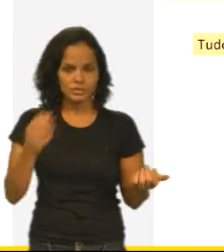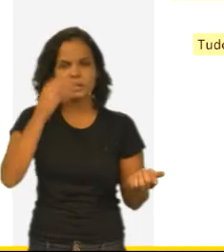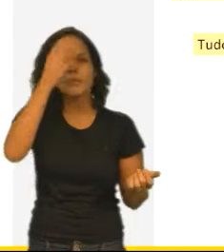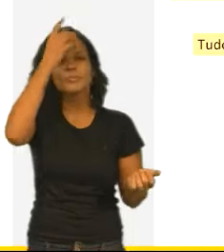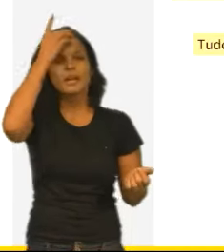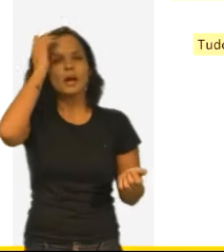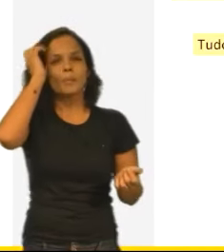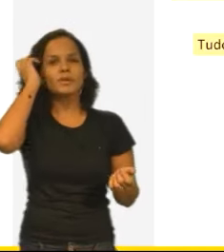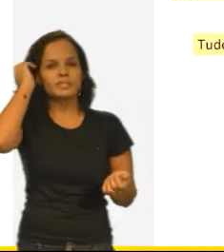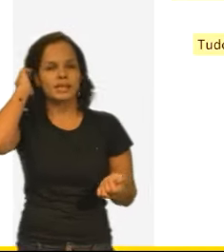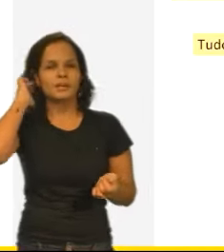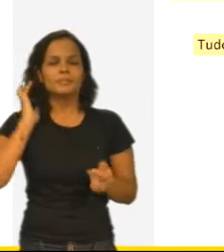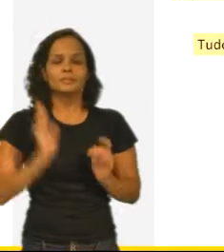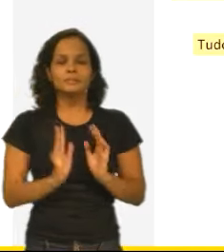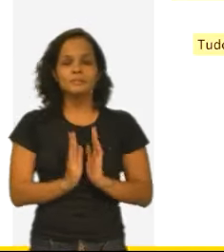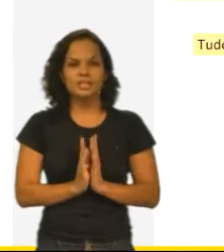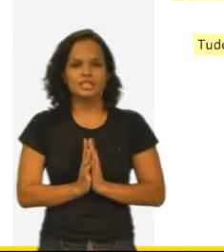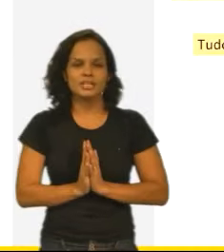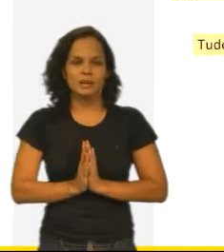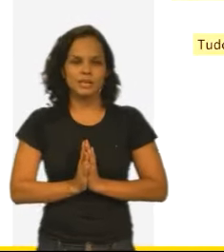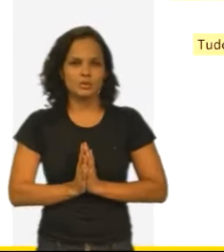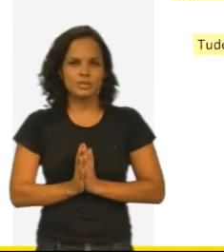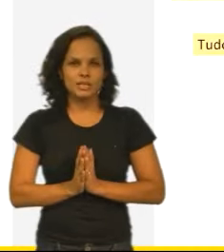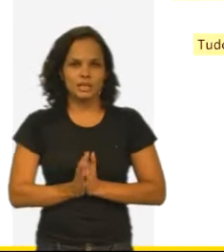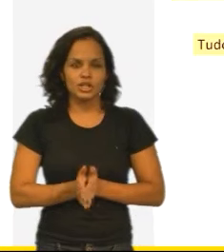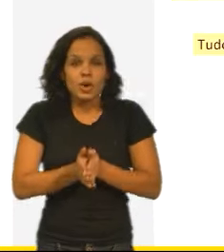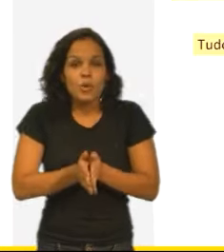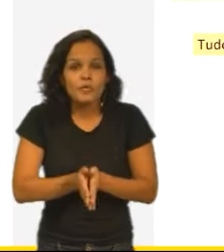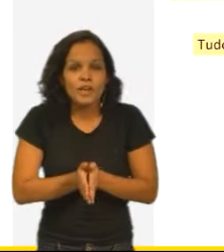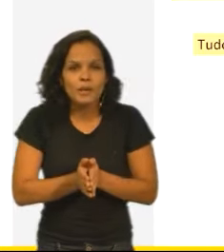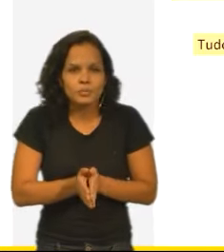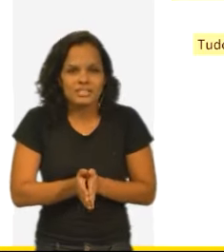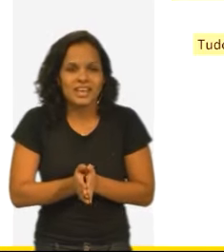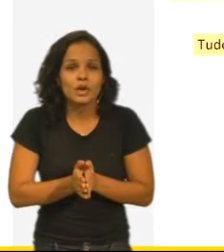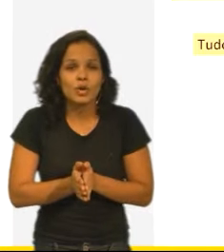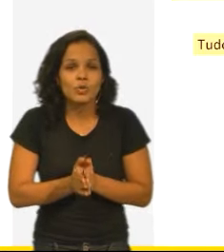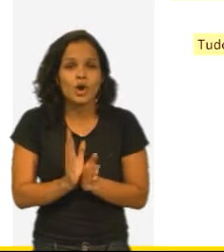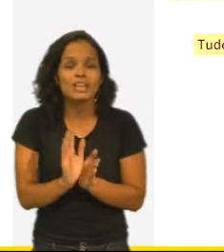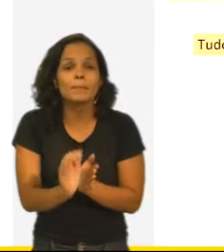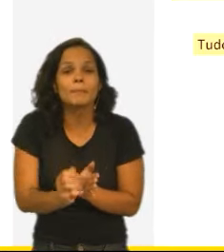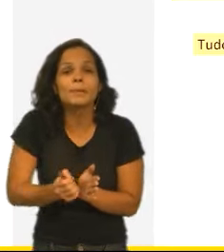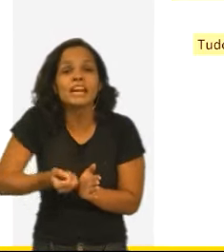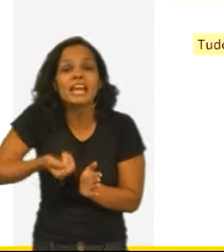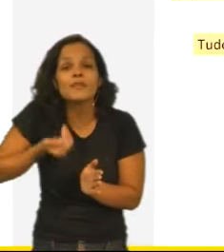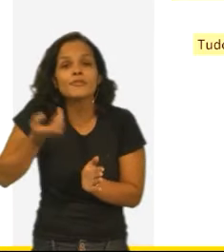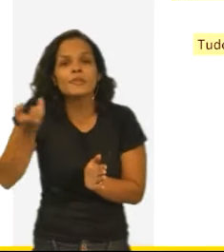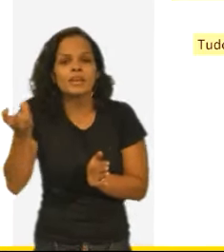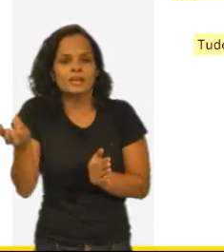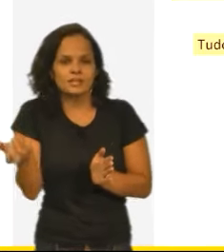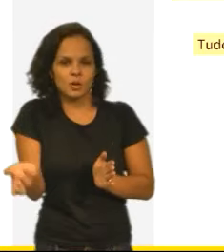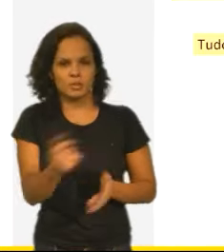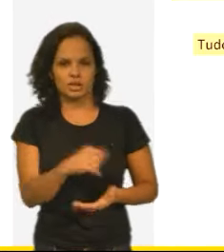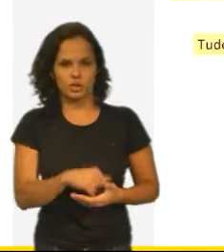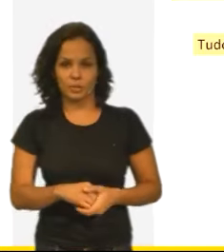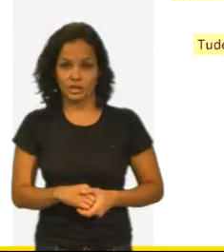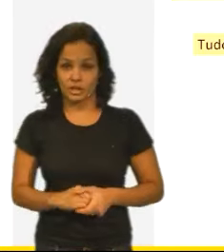construção? Pois é. Diz a gramática o seguinte. O verbo ser concorda preferencialmente com o